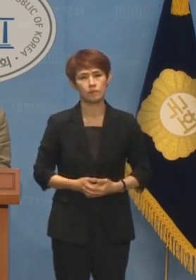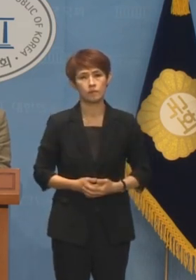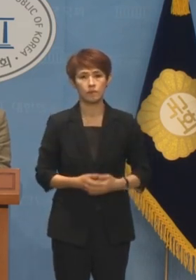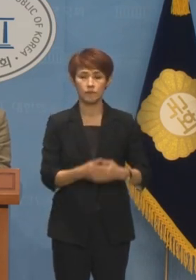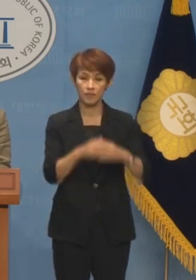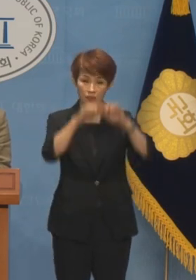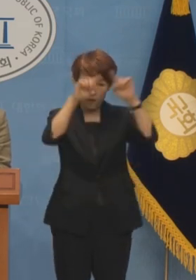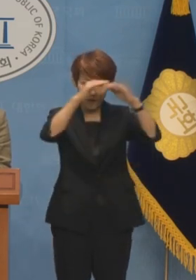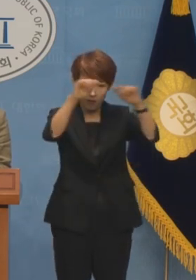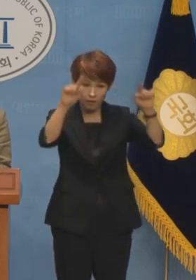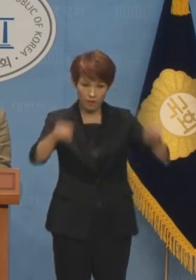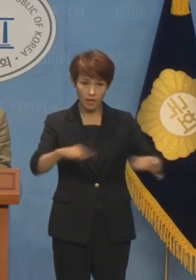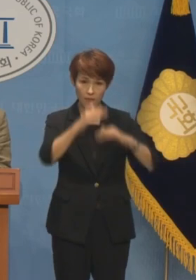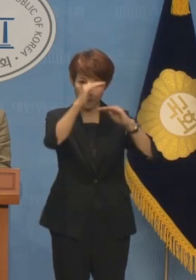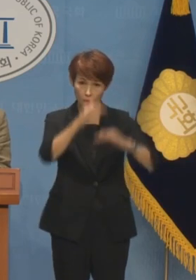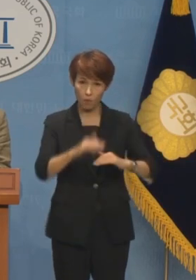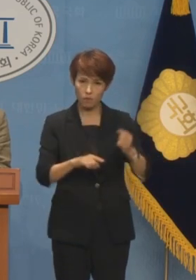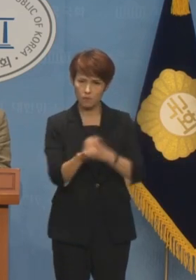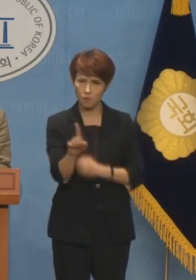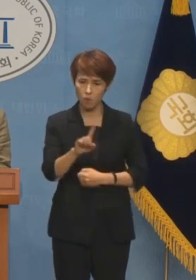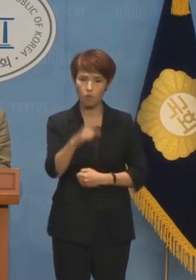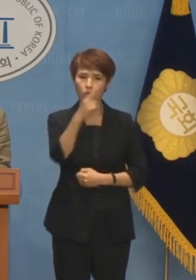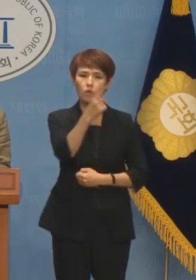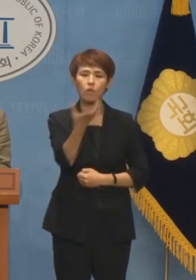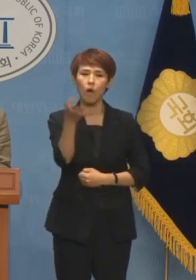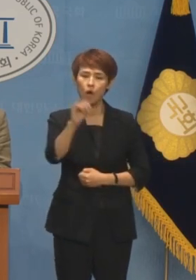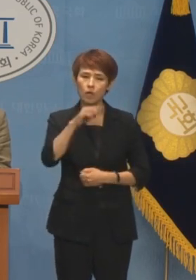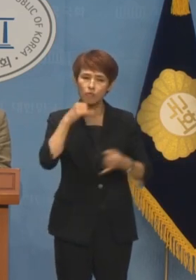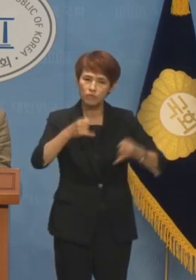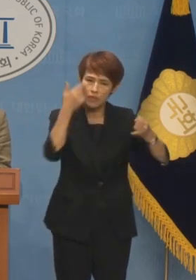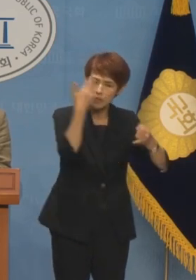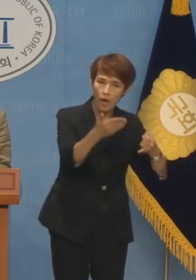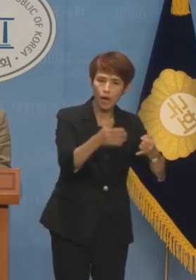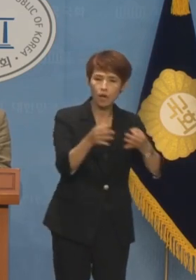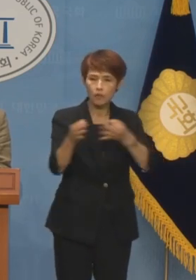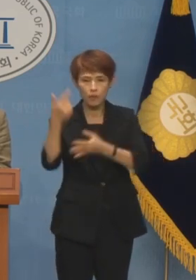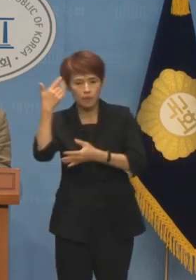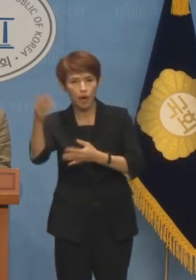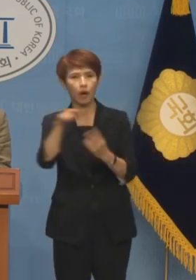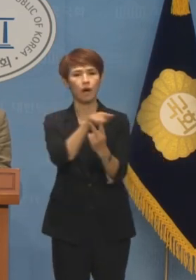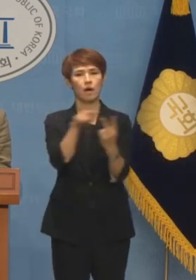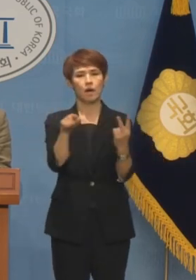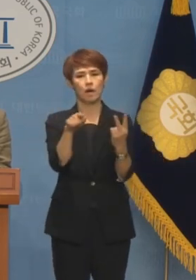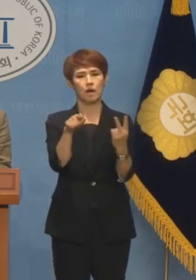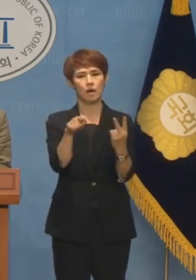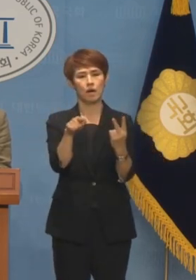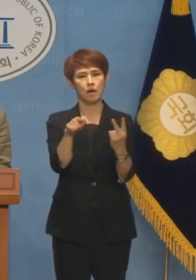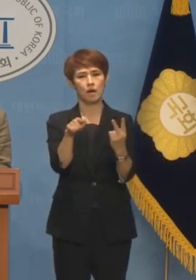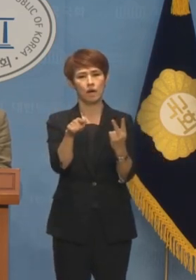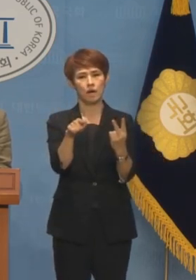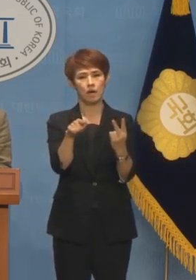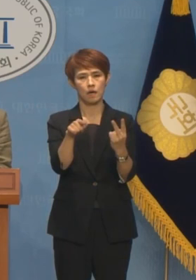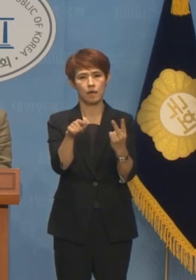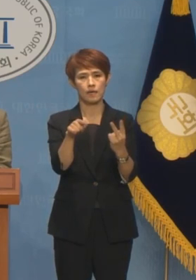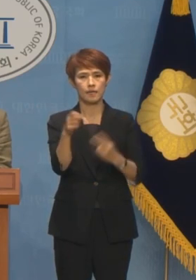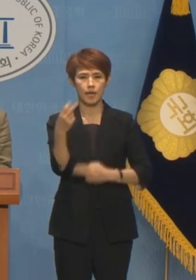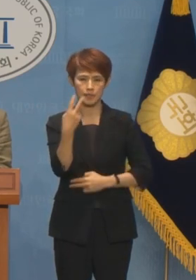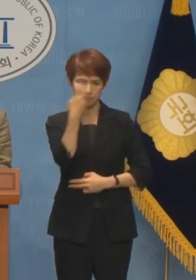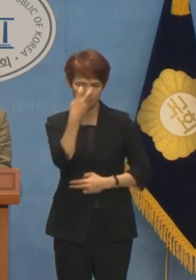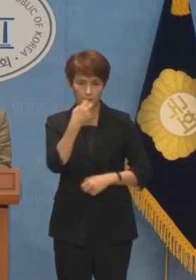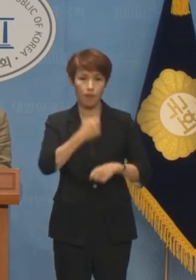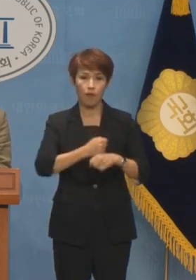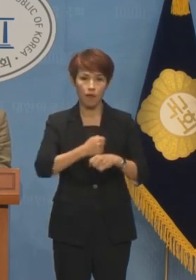보고서의 내용이 갖는 의미, 즉 1,000억 원이 부채인지 기부금인지를 증권선물위원회를 통해